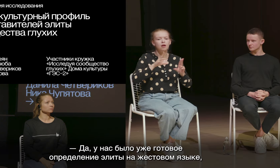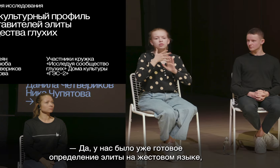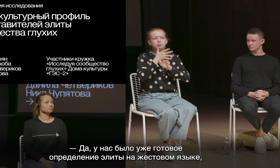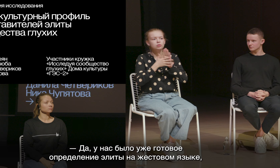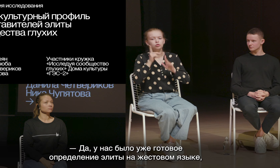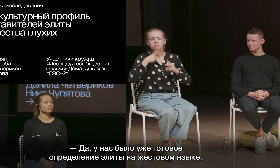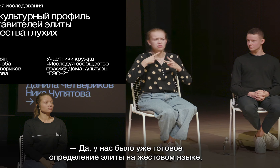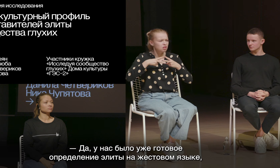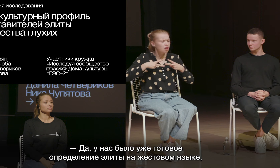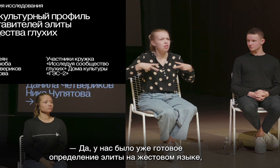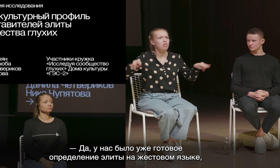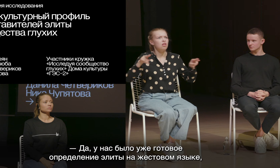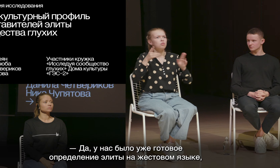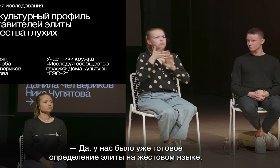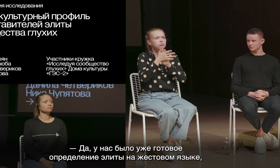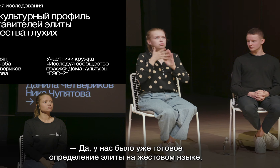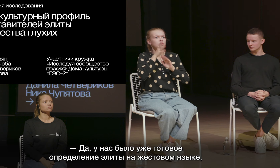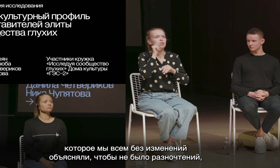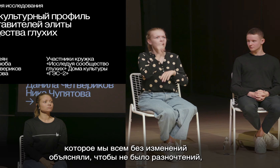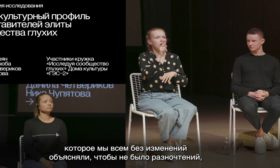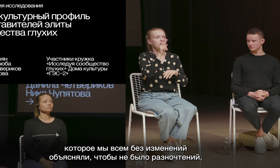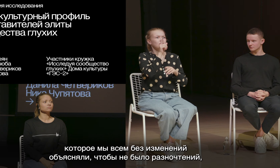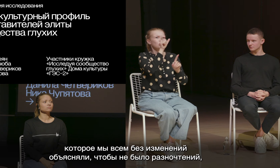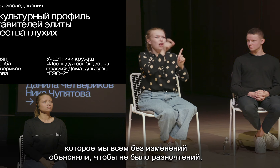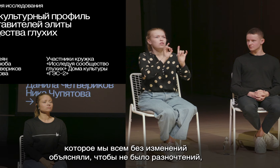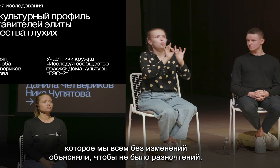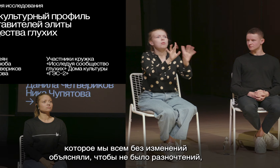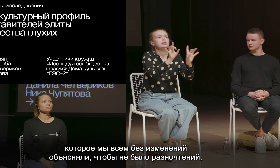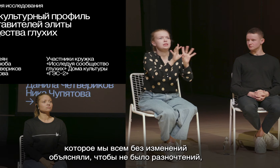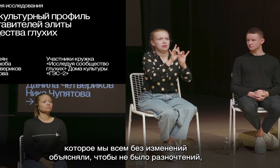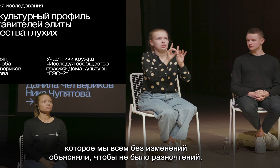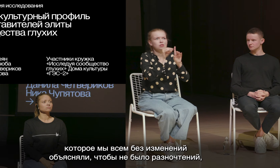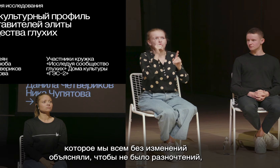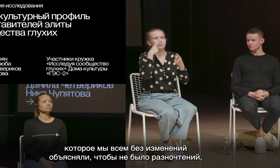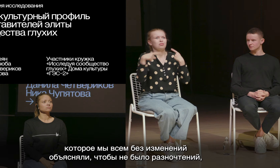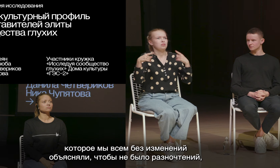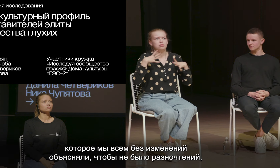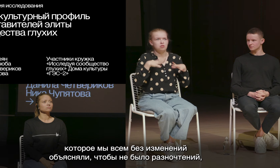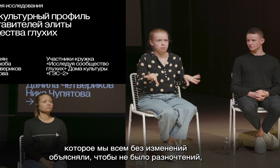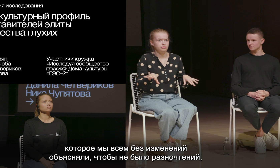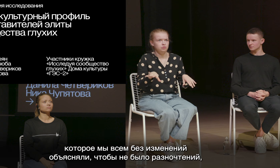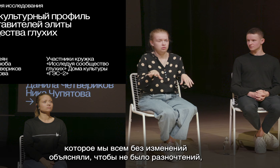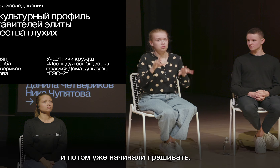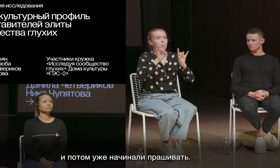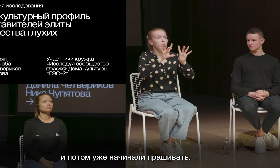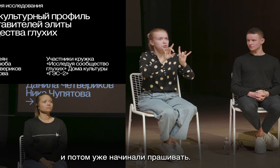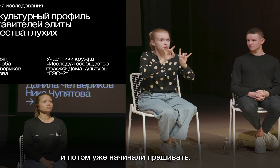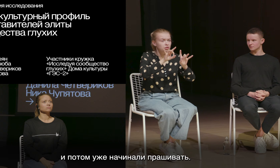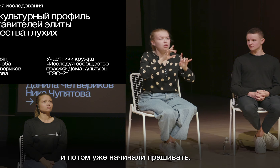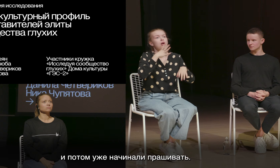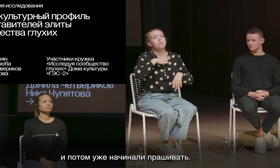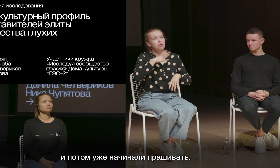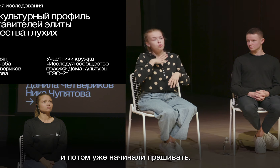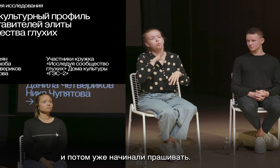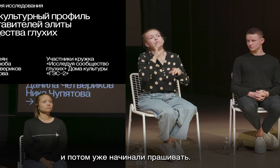им, что это такое, что это значит элита. Объясняли человеку, чтобы не было разночтений.